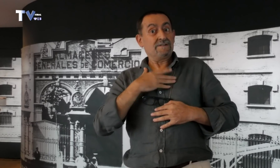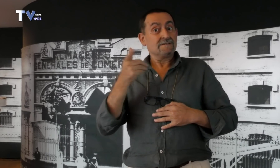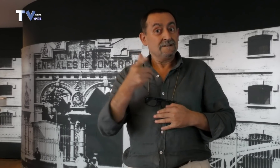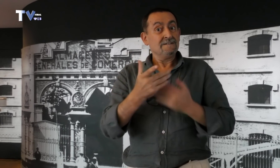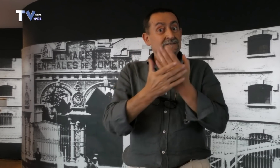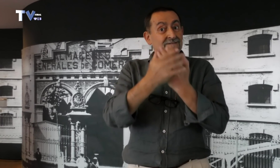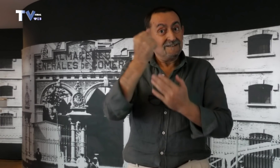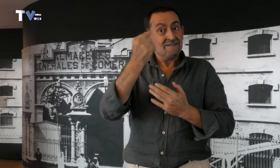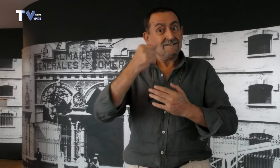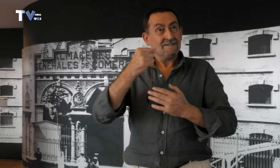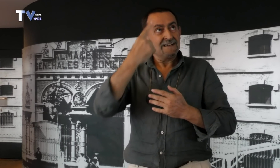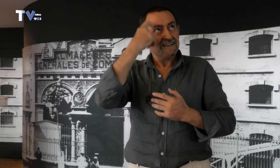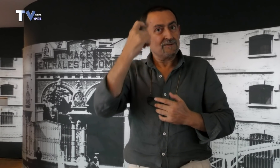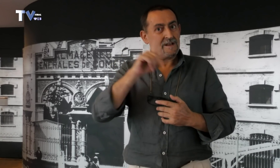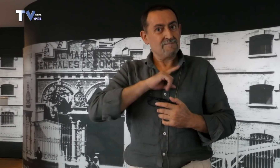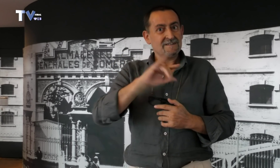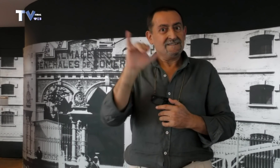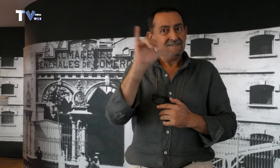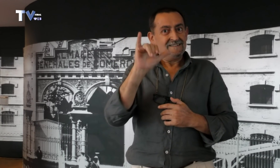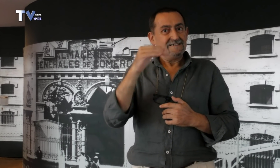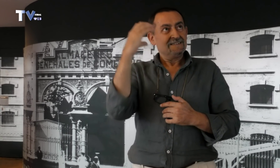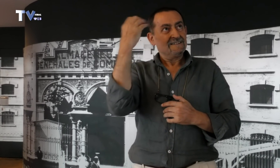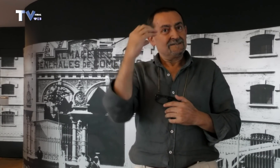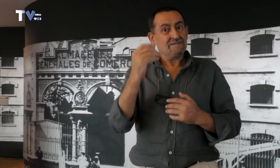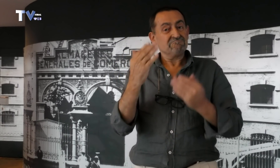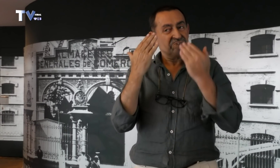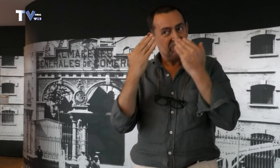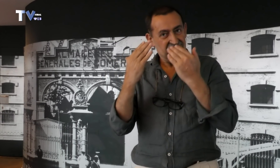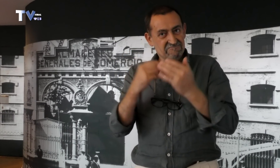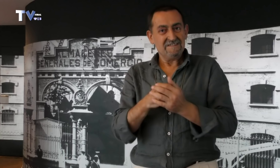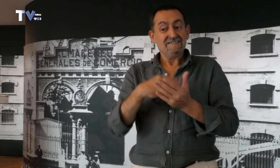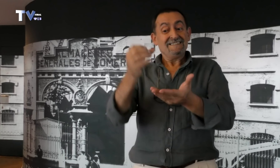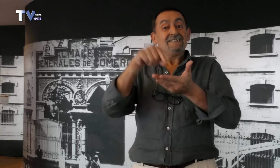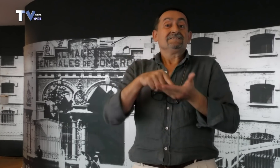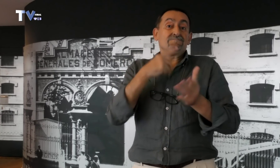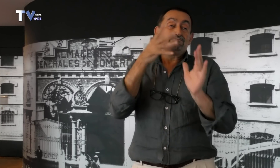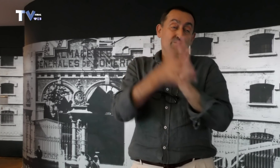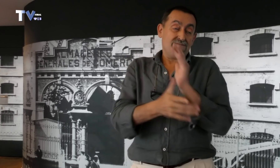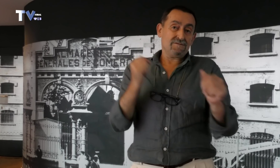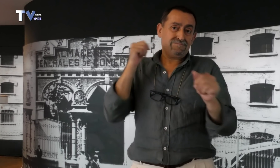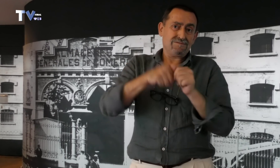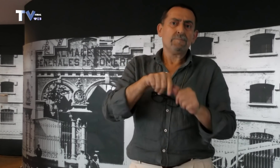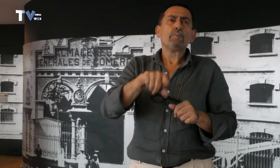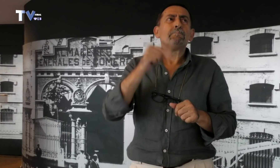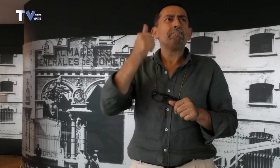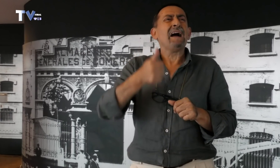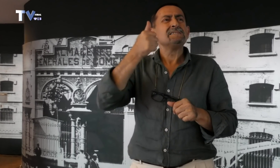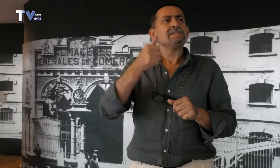fent-se. Em va ser una sorpresa quan Feso, que recordo que em va dir això, em va donar la bona hora per la Bienal, no? I motiu d'això, de